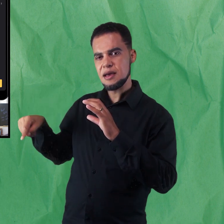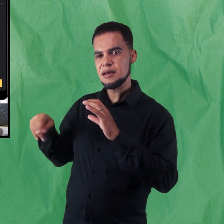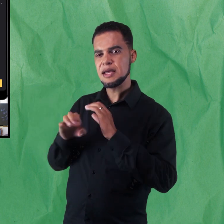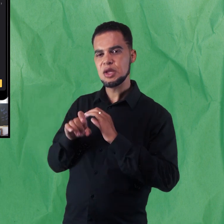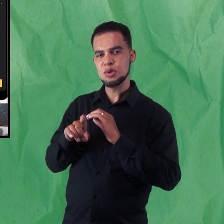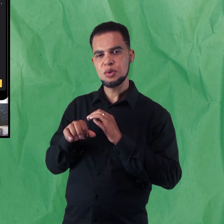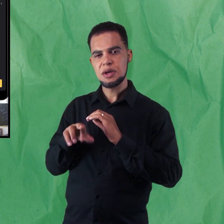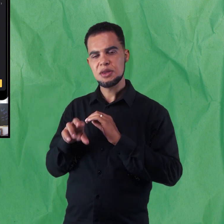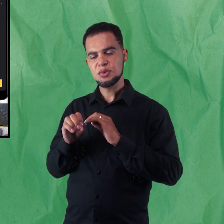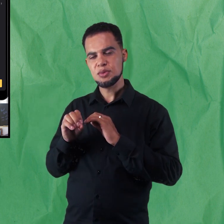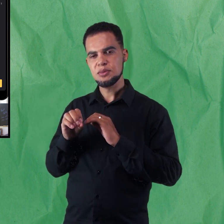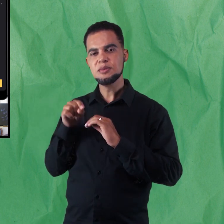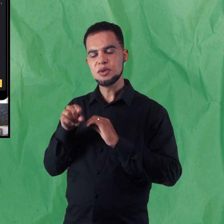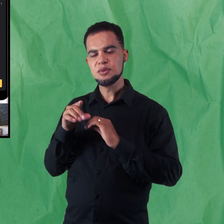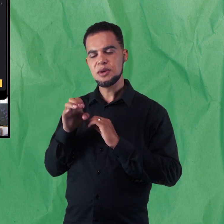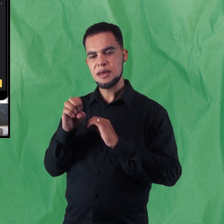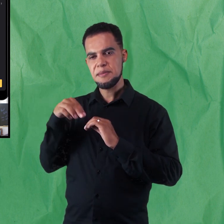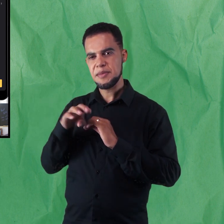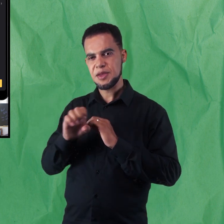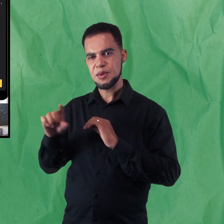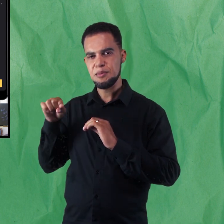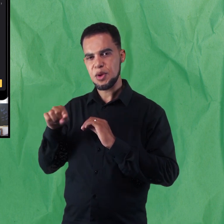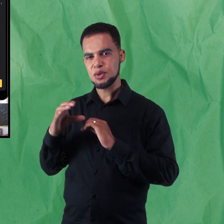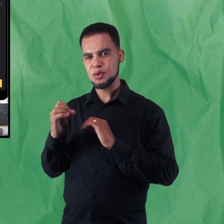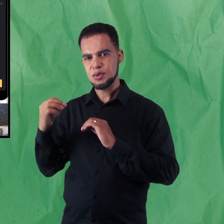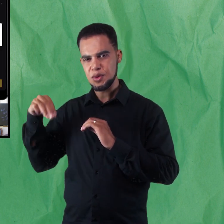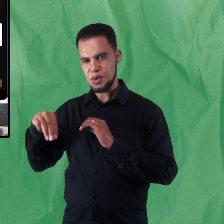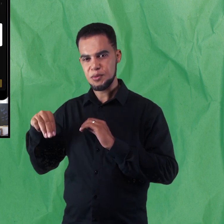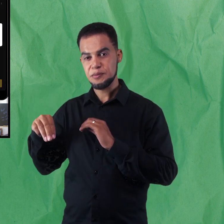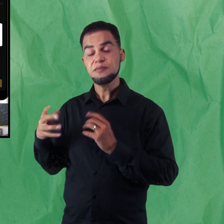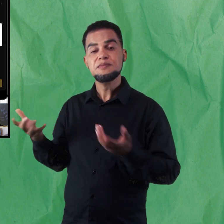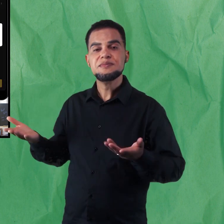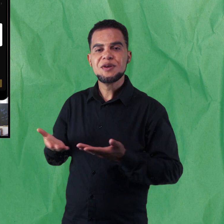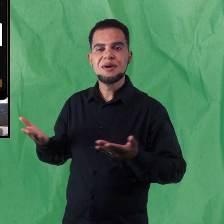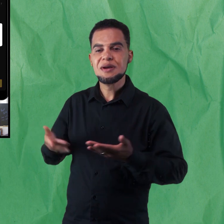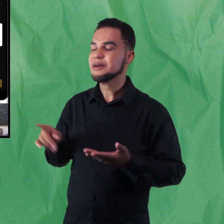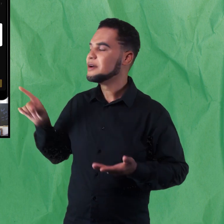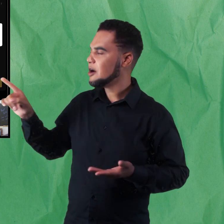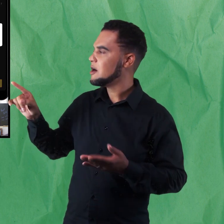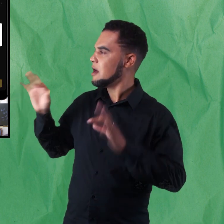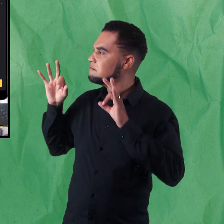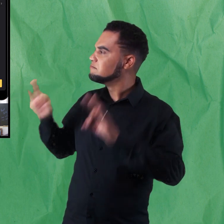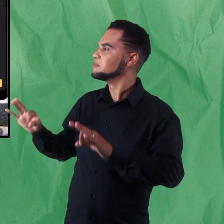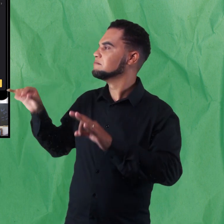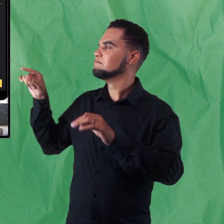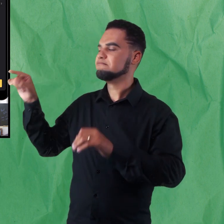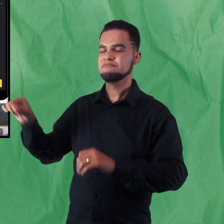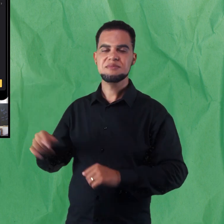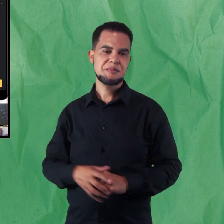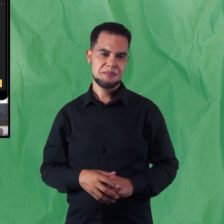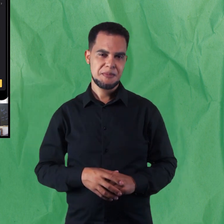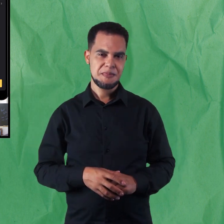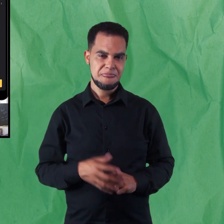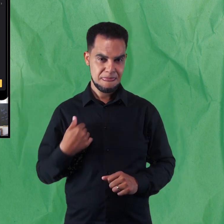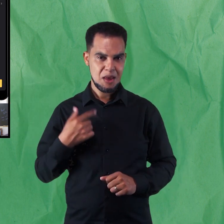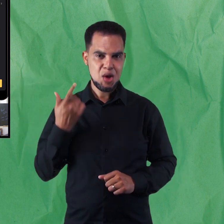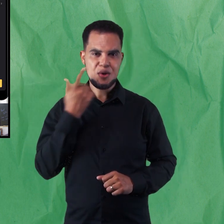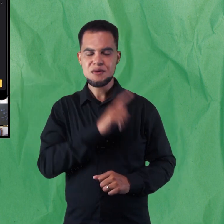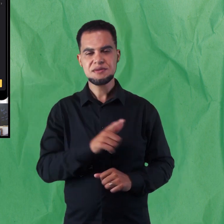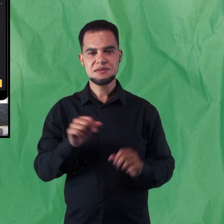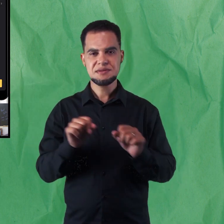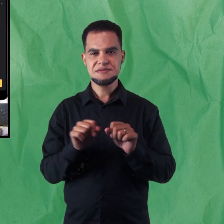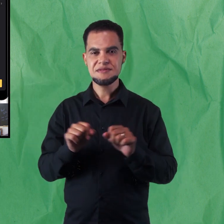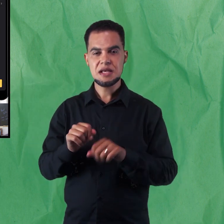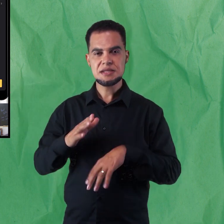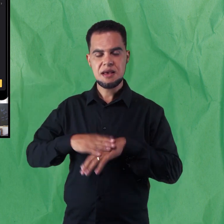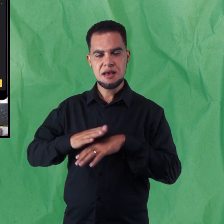Que é o eduardo@email.com. Então, nesse momento, eu estou o quê? Autenticado, né? Eu acabei de fazer